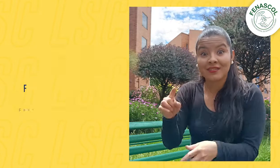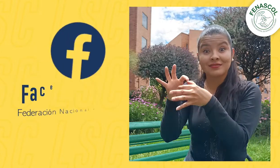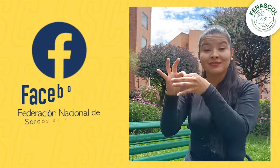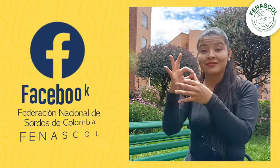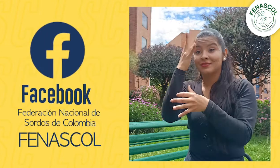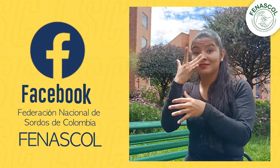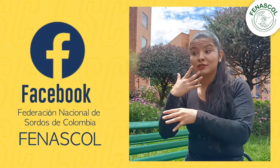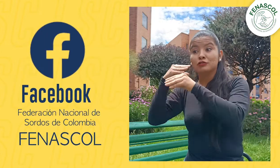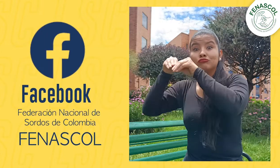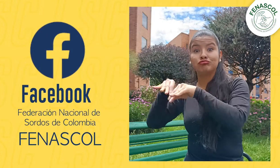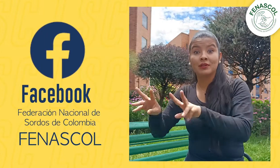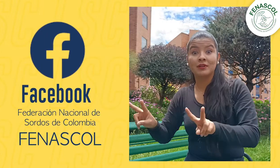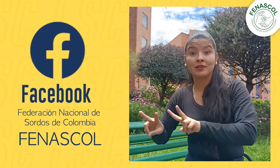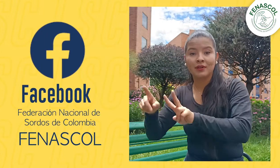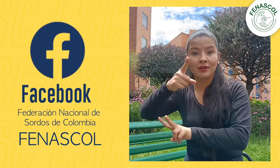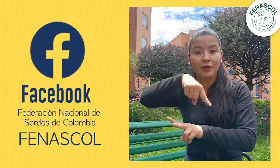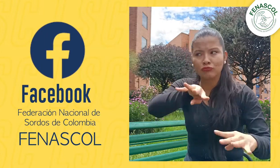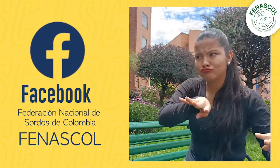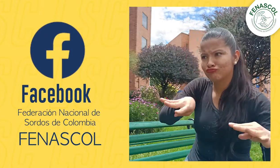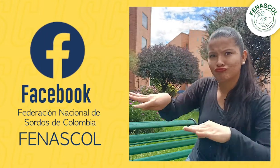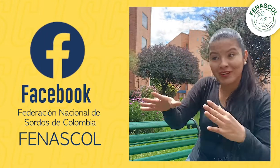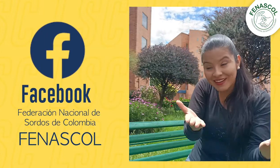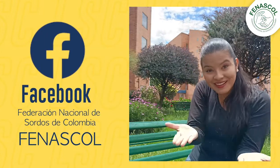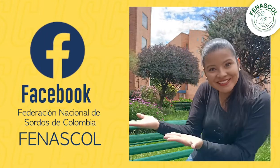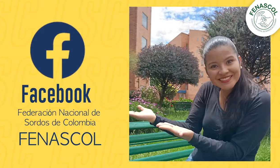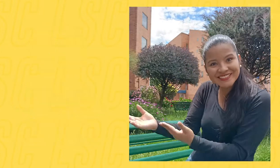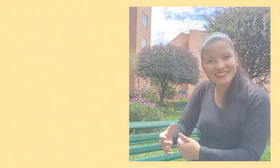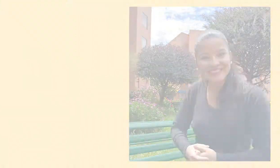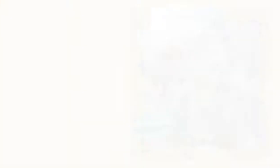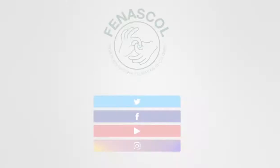Será una transmisión en vivo desde el Facebook de FENASCOL. ¡Bienvenidos!